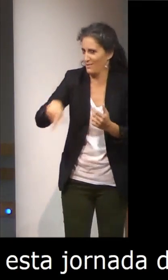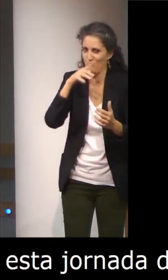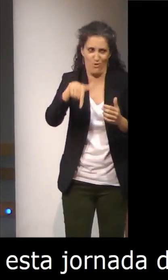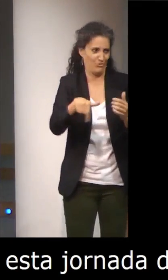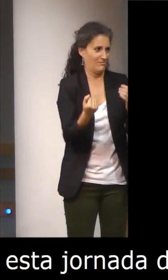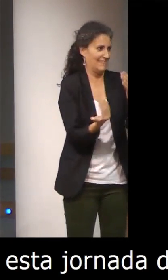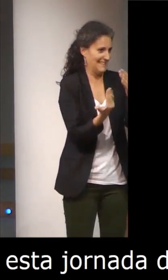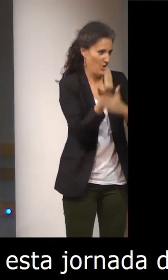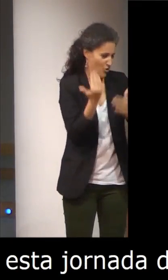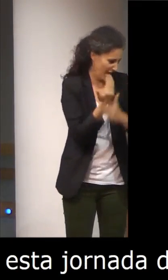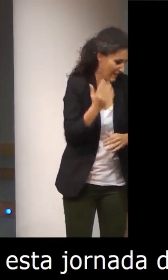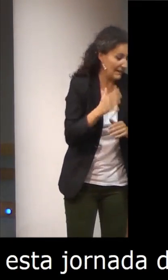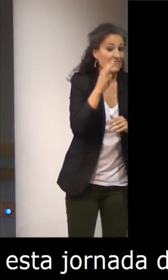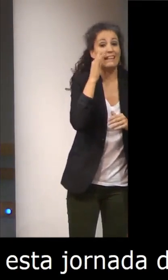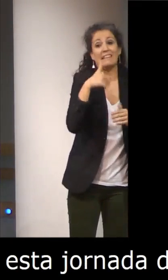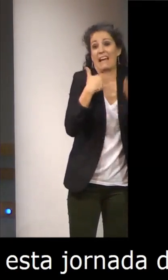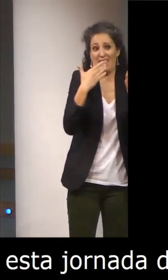personas en realidad